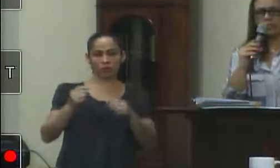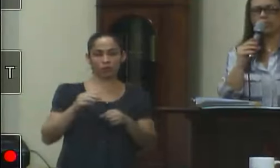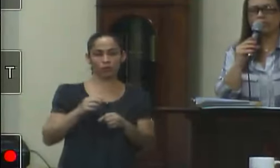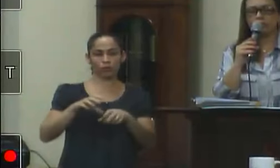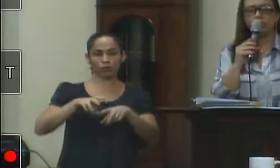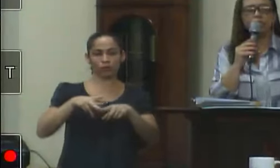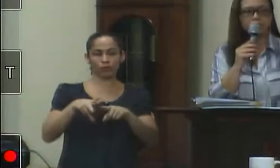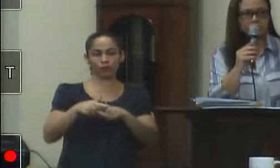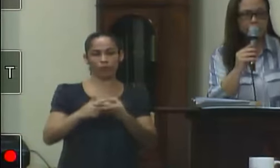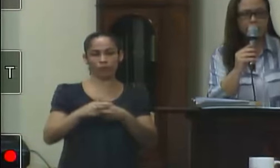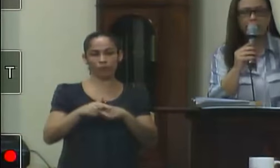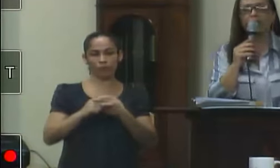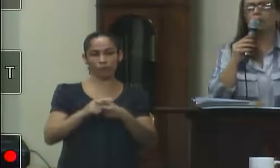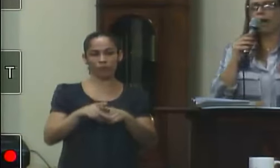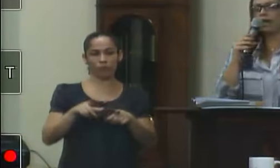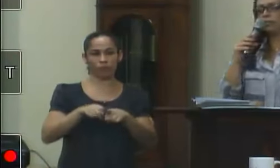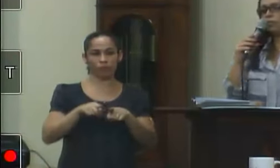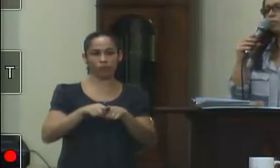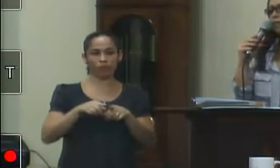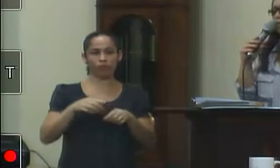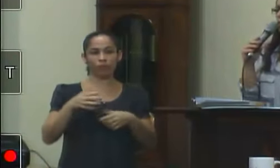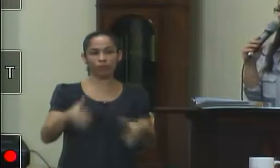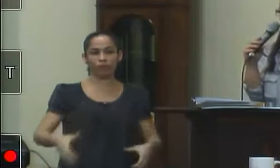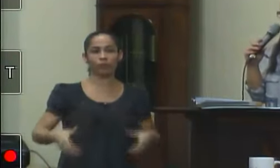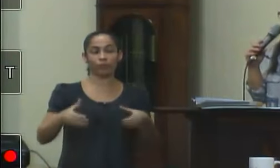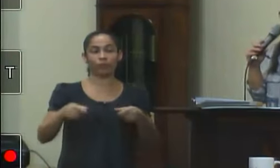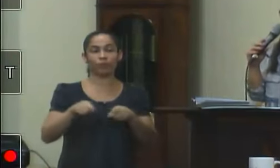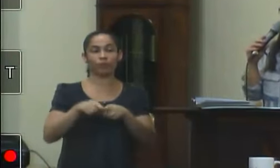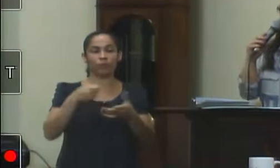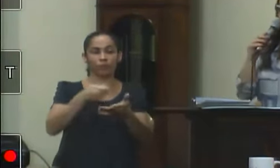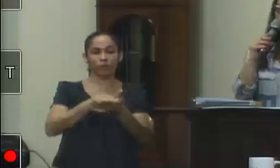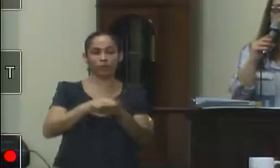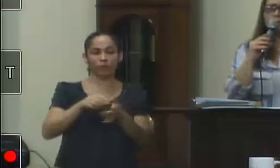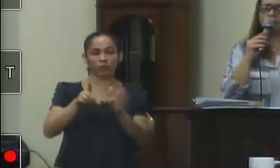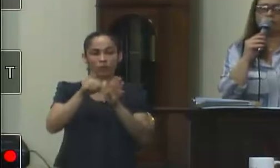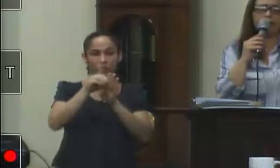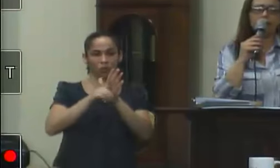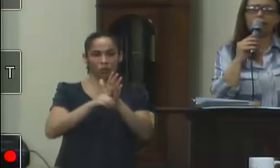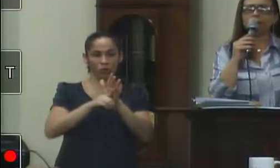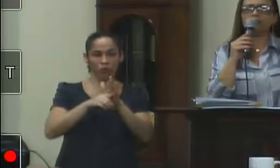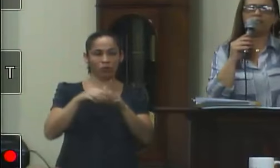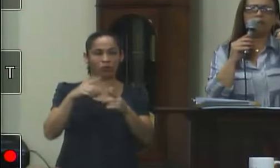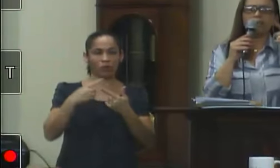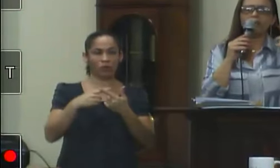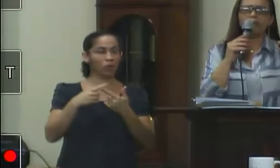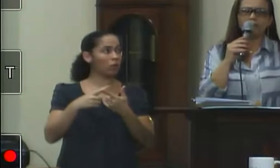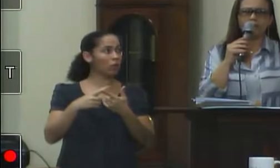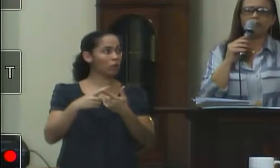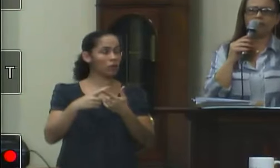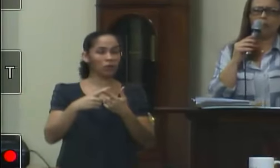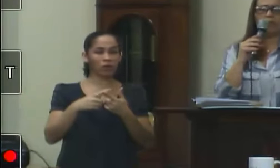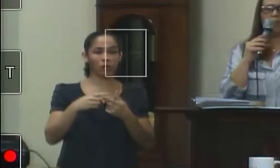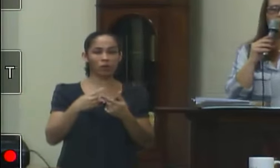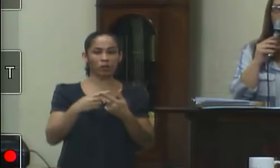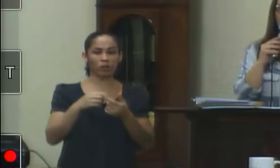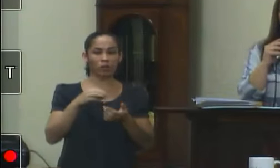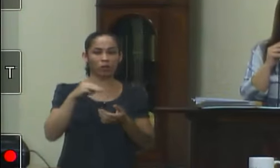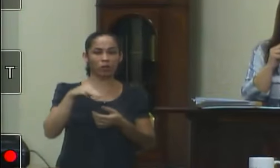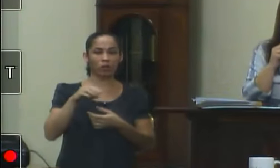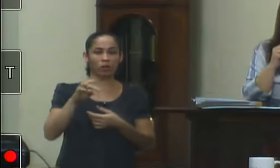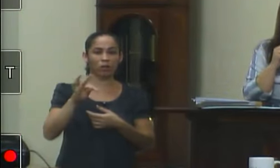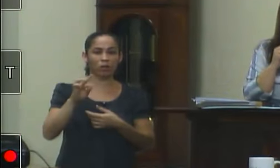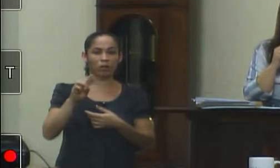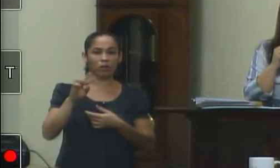fizemos a licitação de pneus também, pagamos documentação atrasada, inclusive um valor alto. Você se lembra, Sônia, o valor de multas e